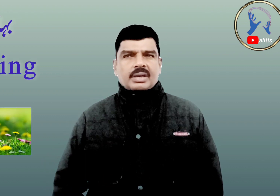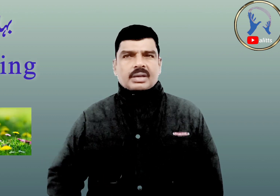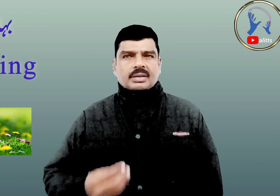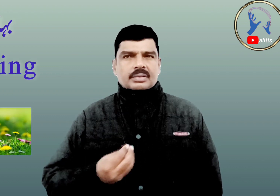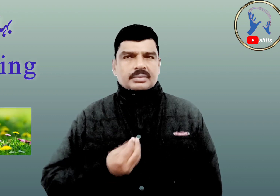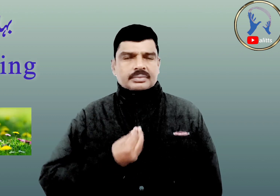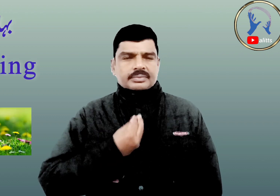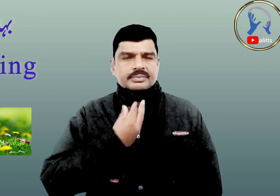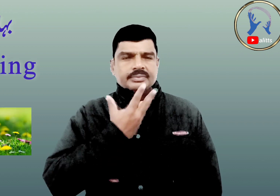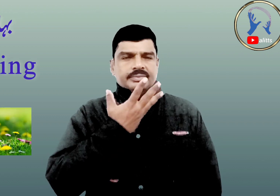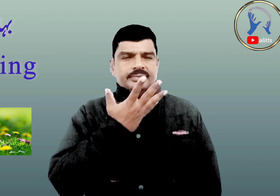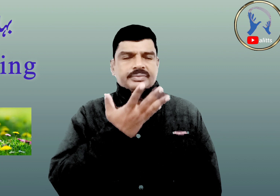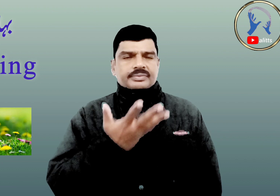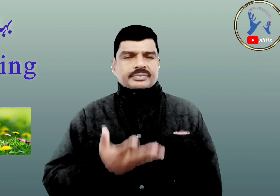बहार।